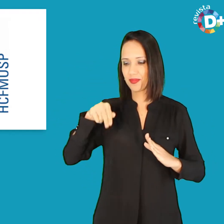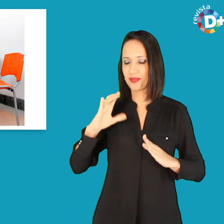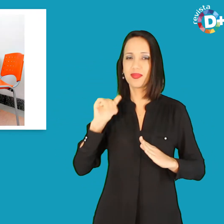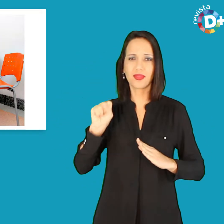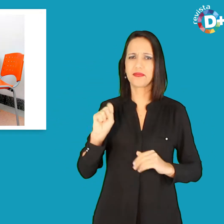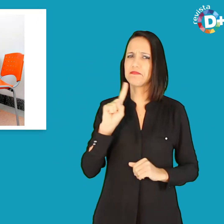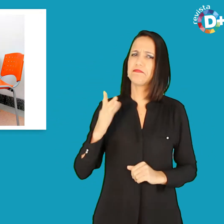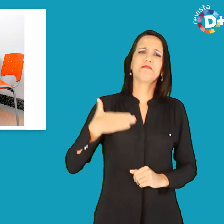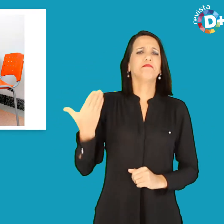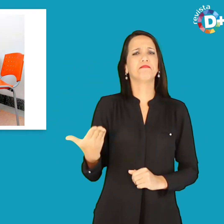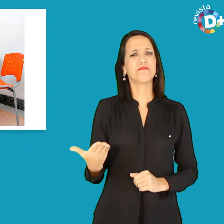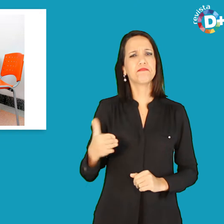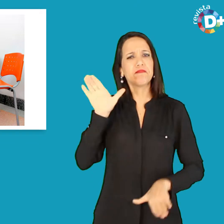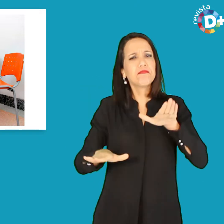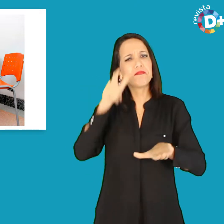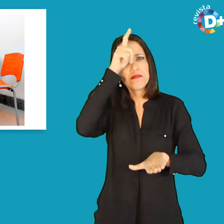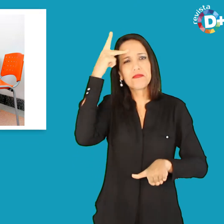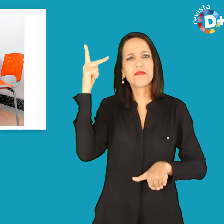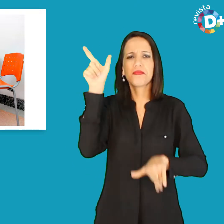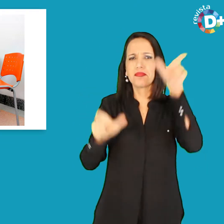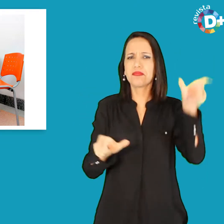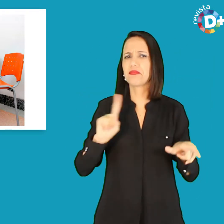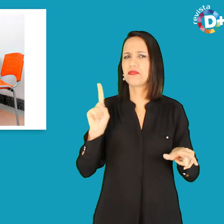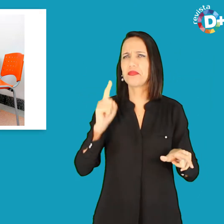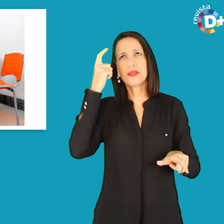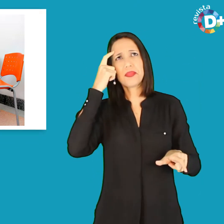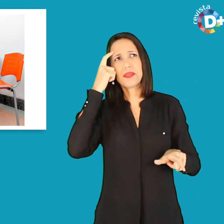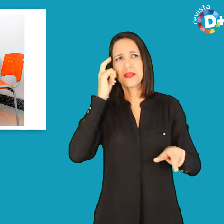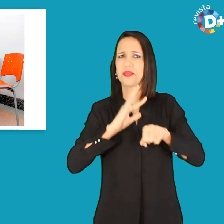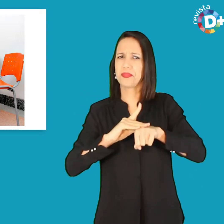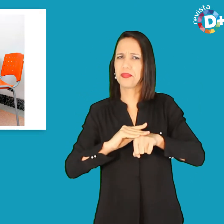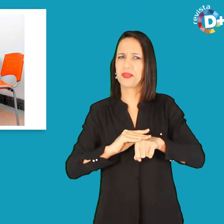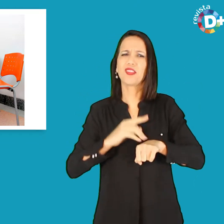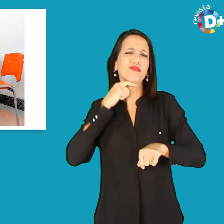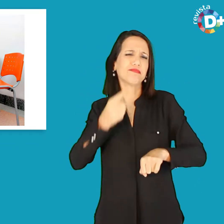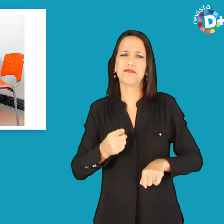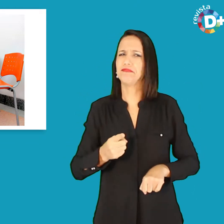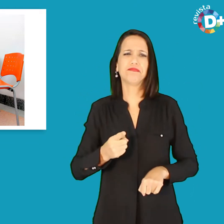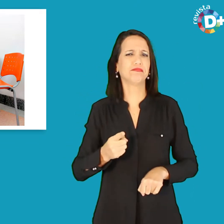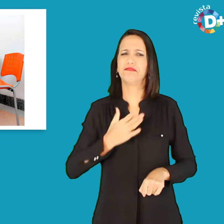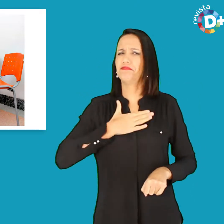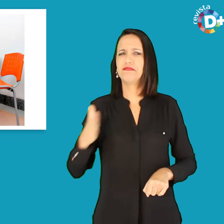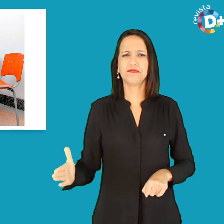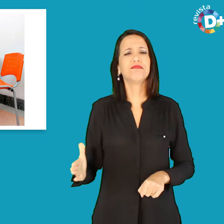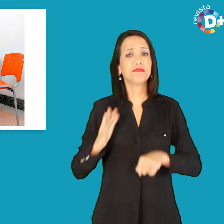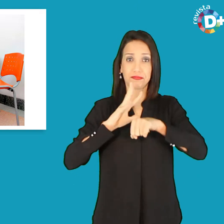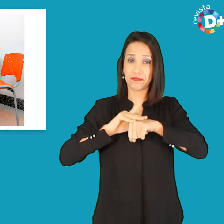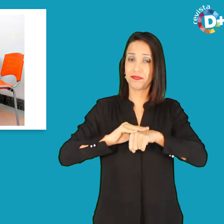algumas pessoas não encarem o TDAH como doença. Ninguém gosta de ter uma doença mental, não é mesmo? Andrade